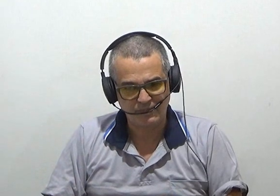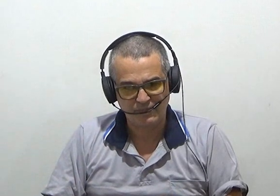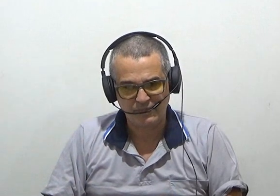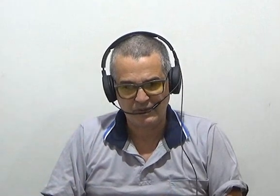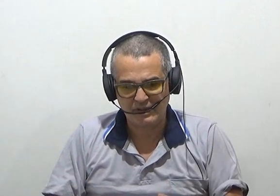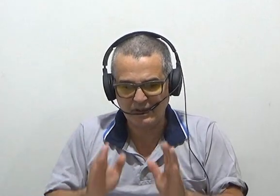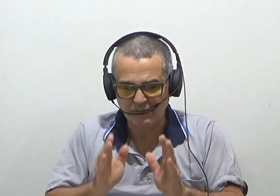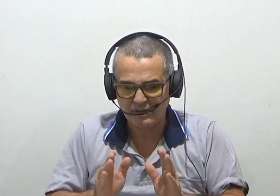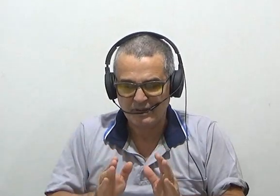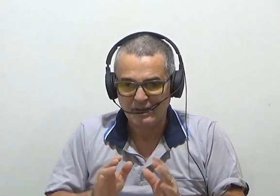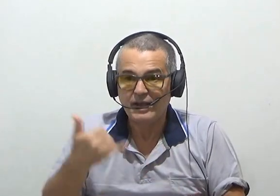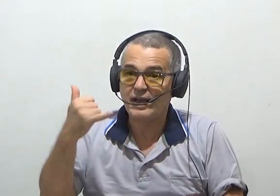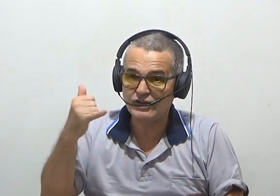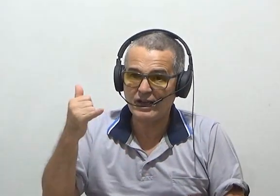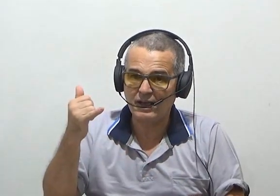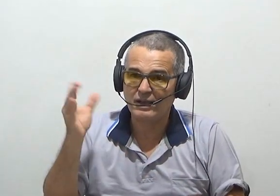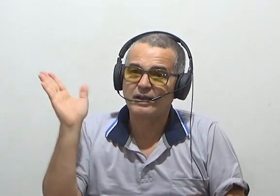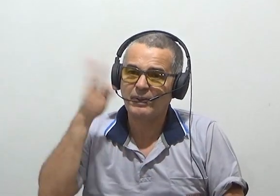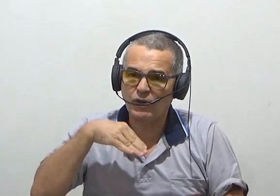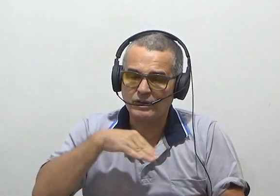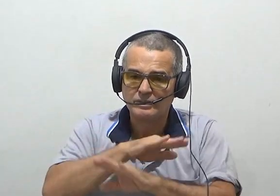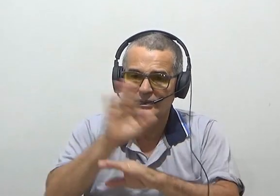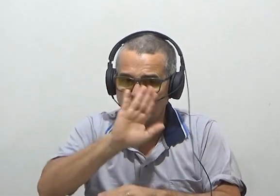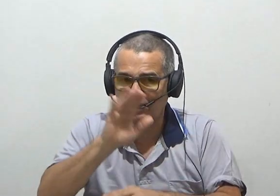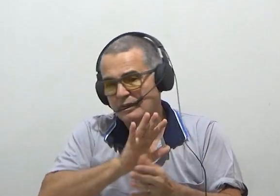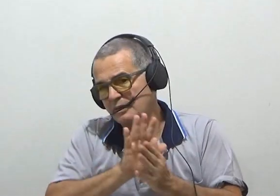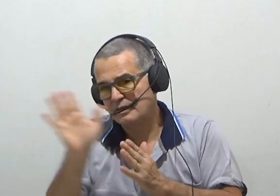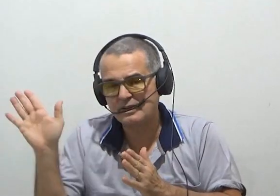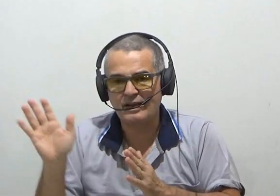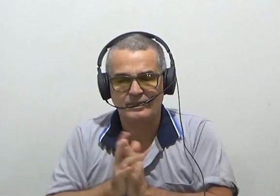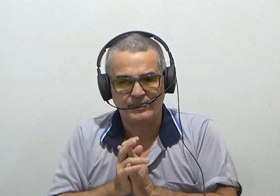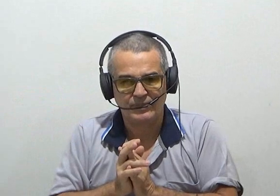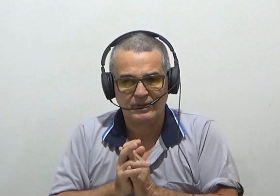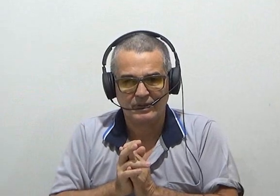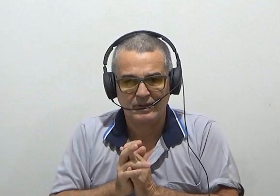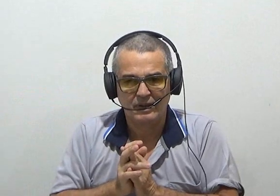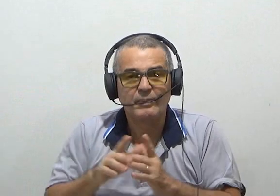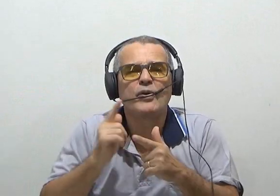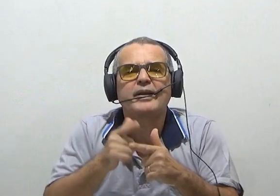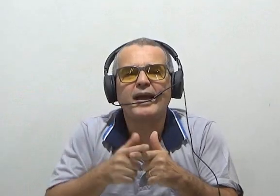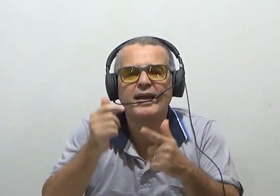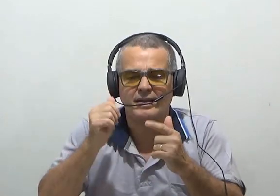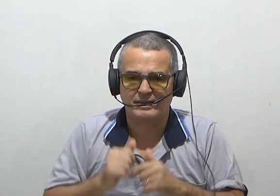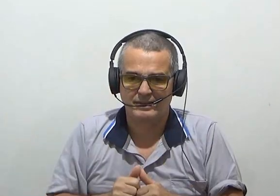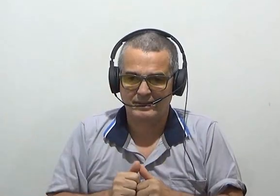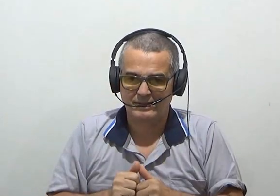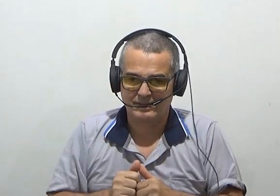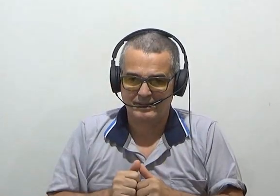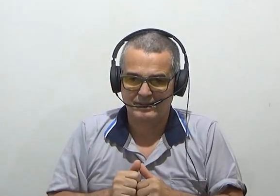for. Então, energia, pagou, tchau, sai. Por